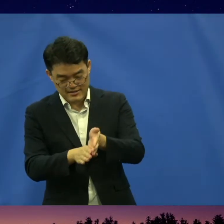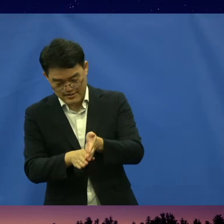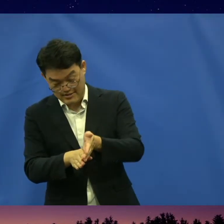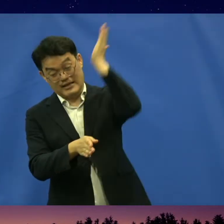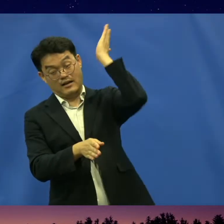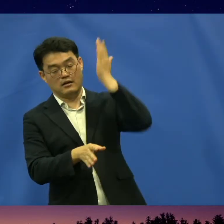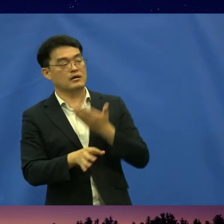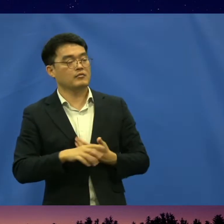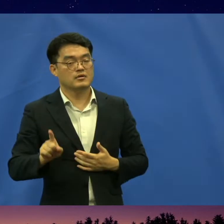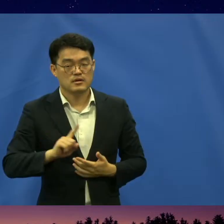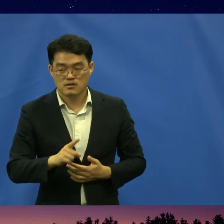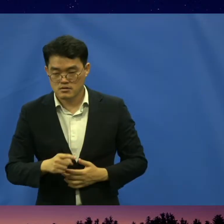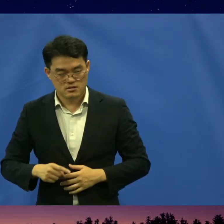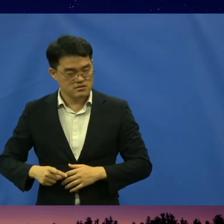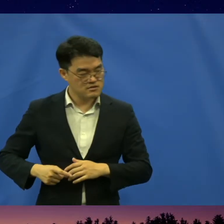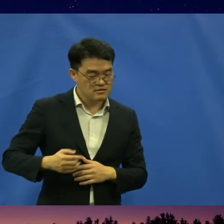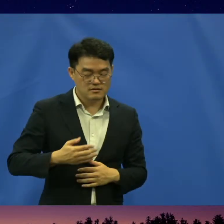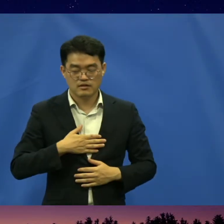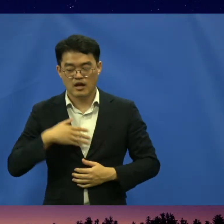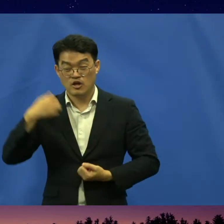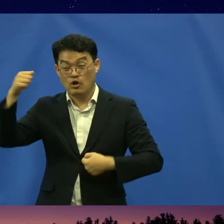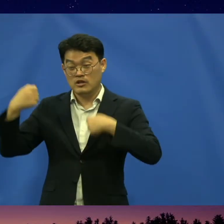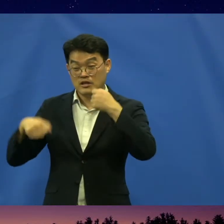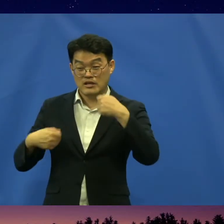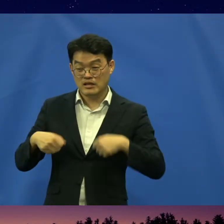정도의 집중력을 가지고 역할을 해내요.